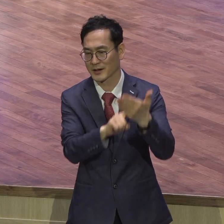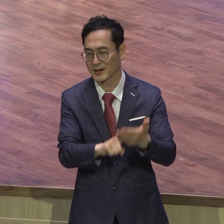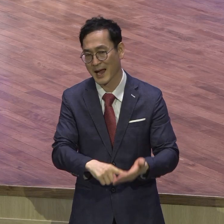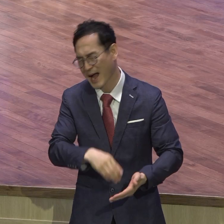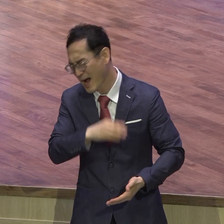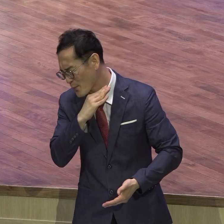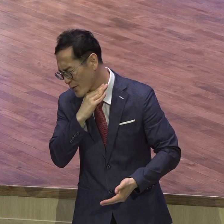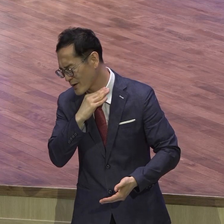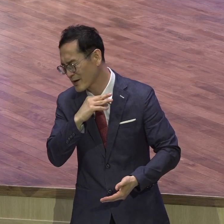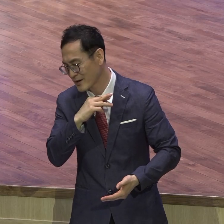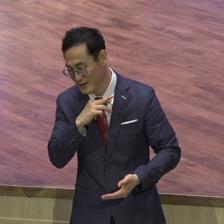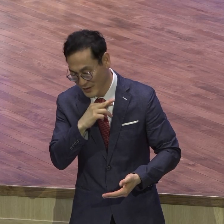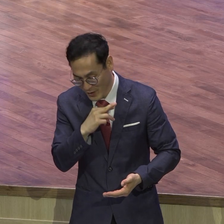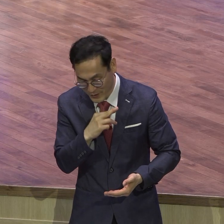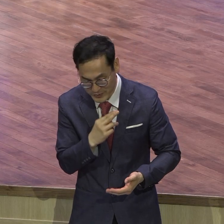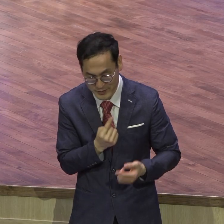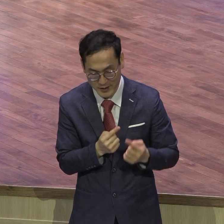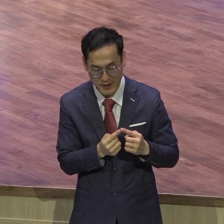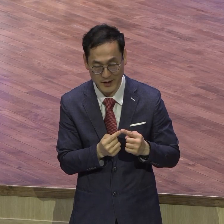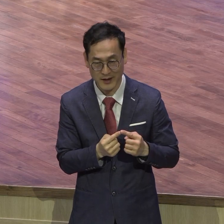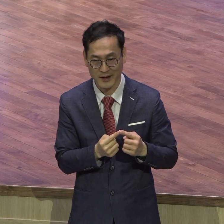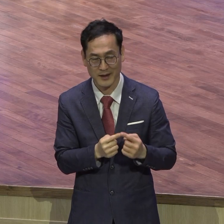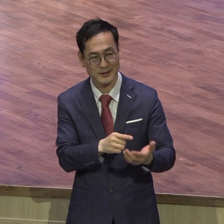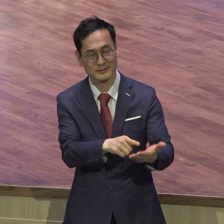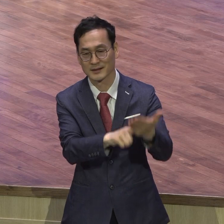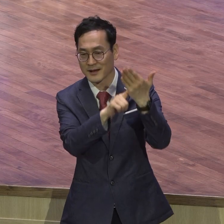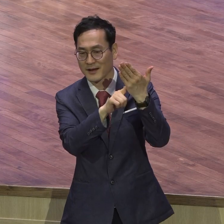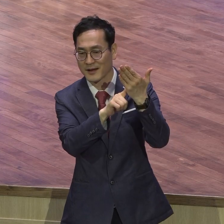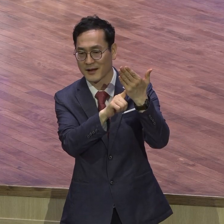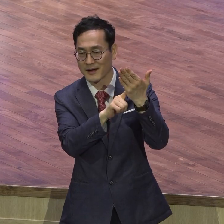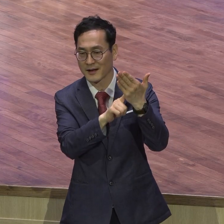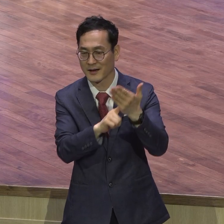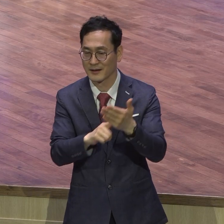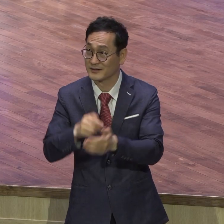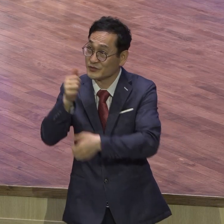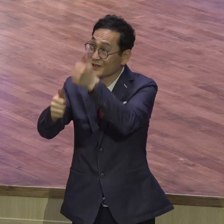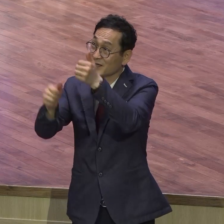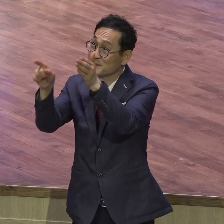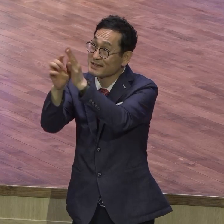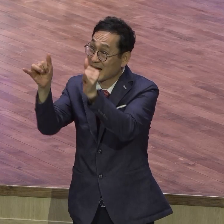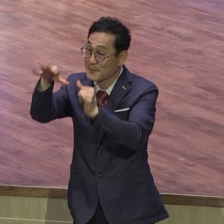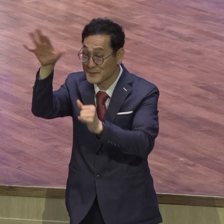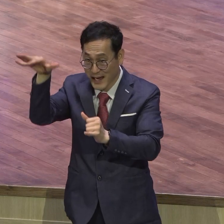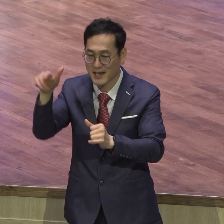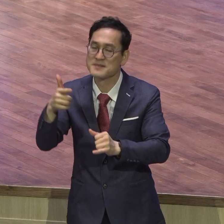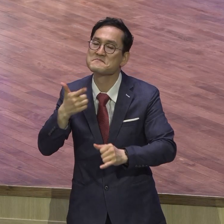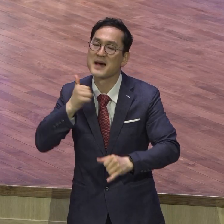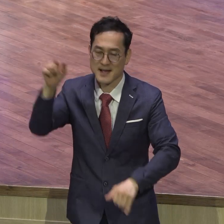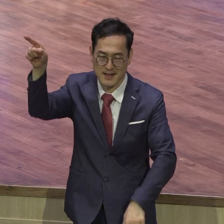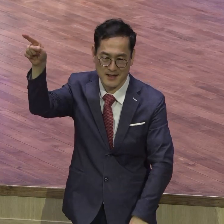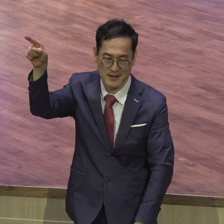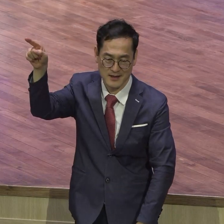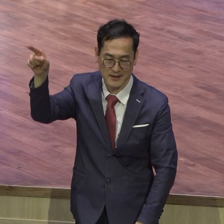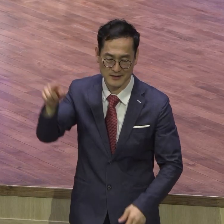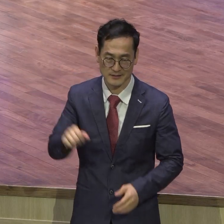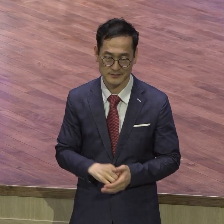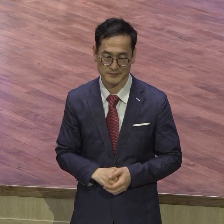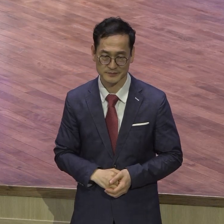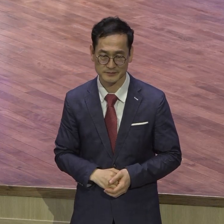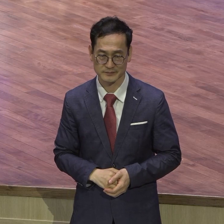안하는 것들의 정거니 선진들이 이로써 정거를 얻었느니라 믿음은 바라는 것들의 실상이요